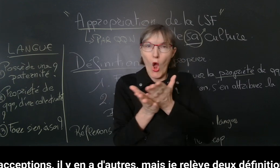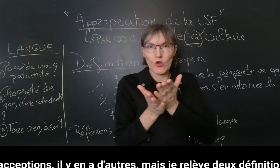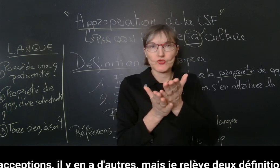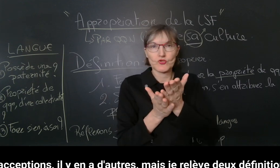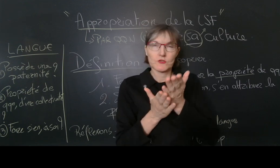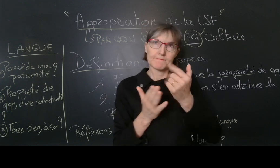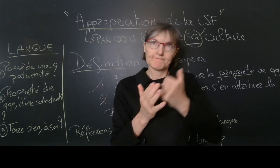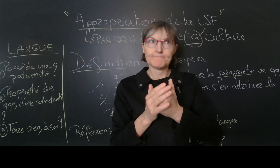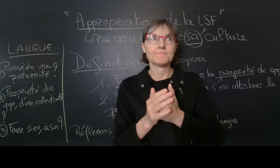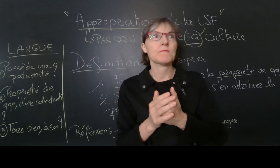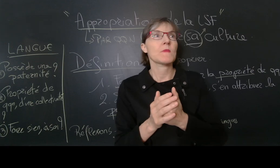définitions